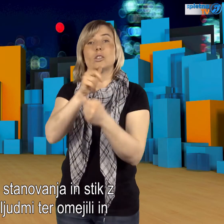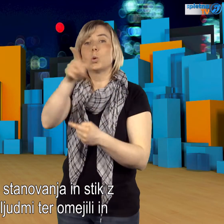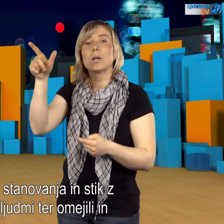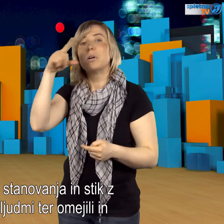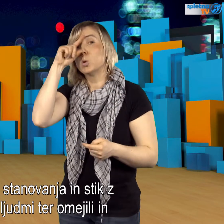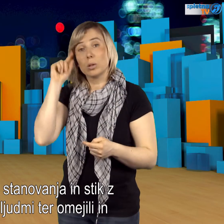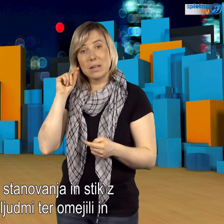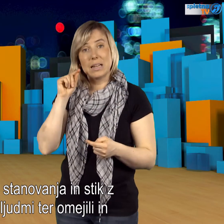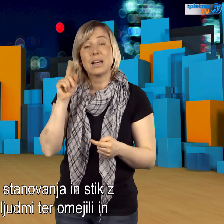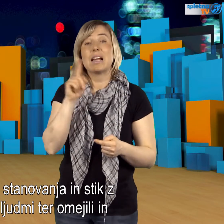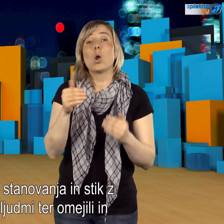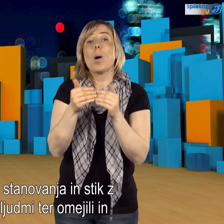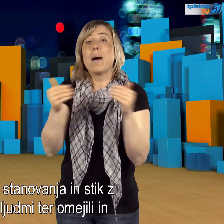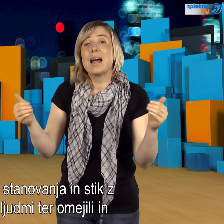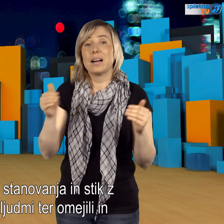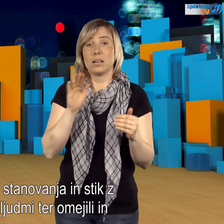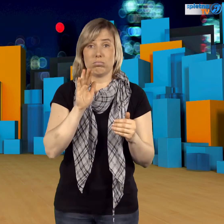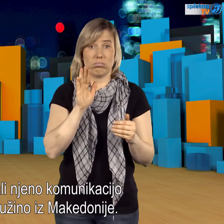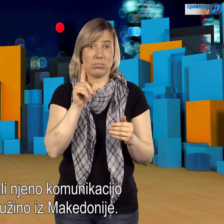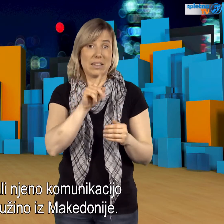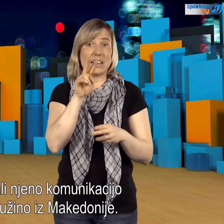svojo družino iz Makedonije.